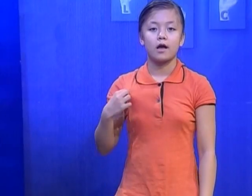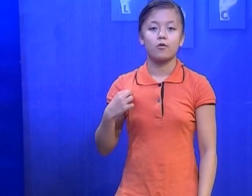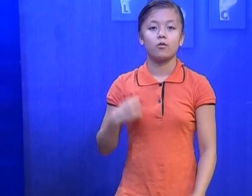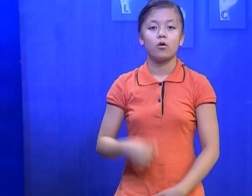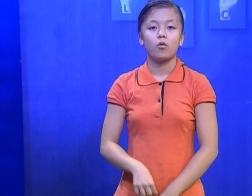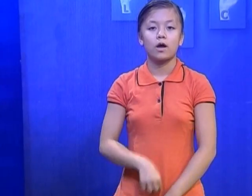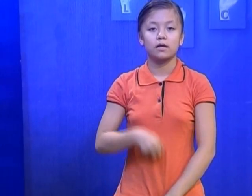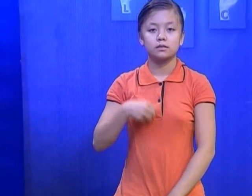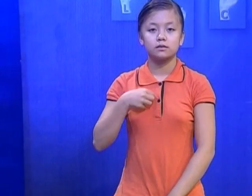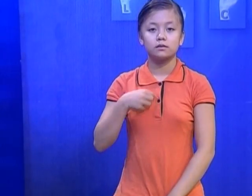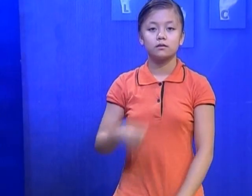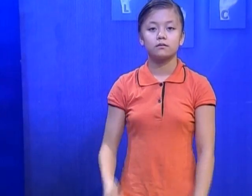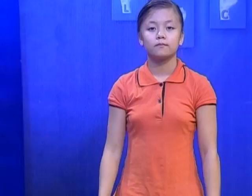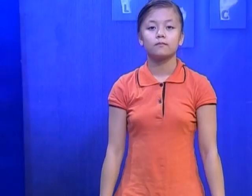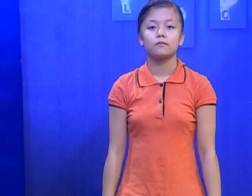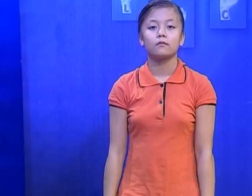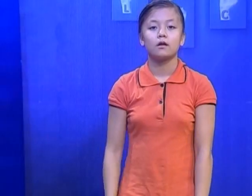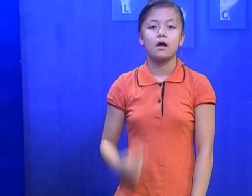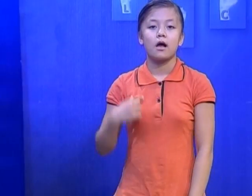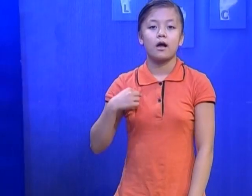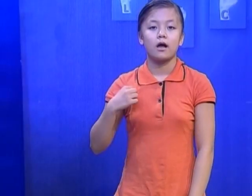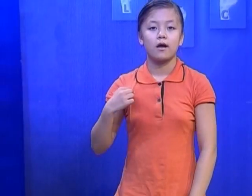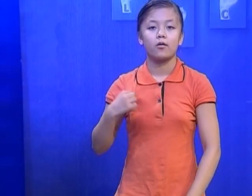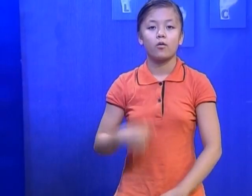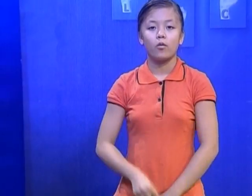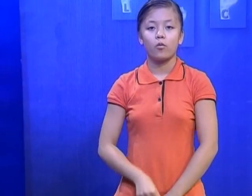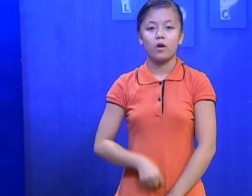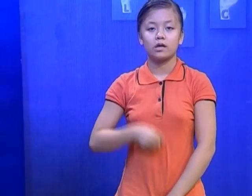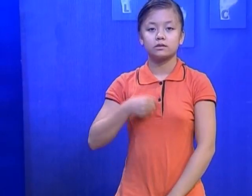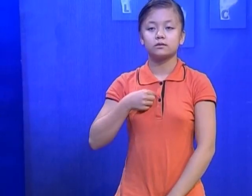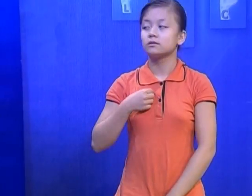Đây là áo khoác. Các em cùng ôn lại ký hiệu áo khoác với bạn nhé.